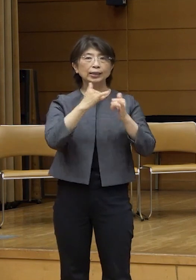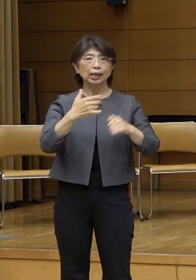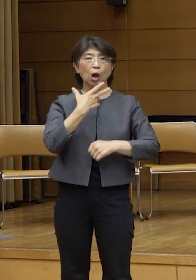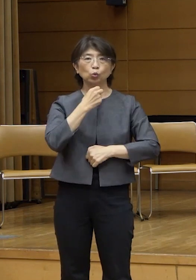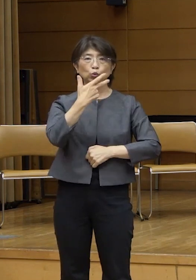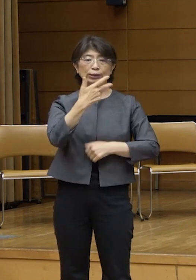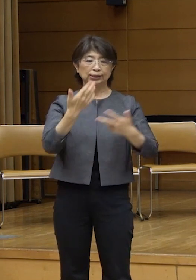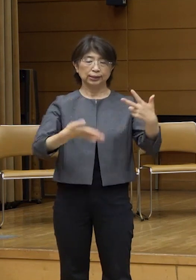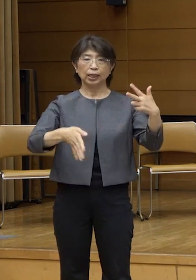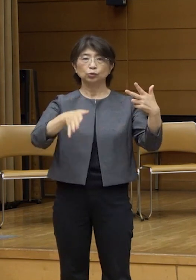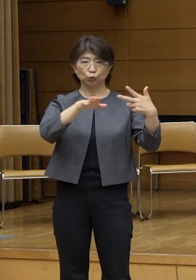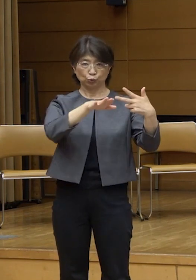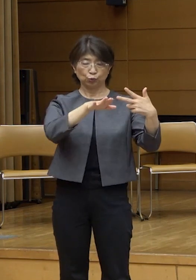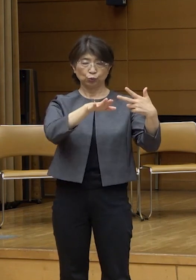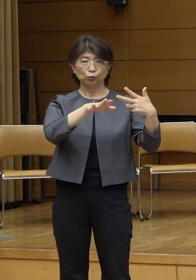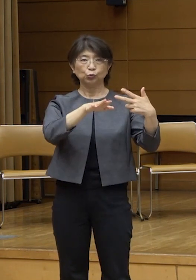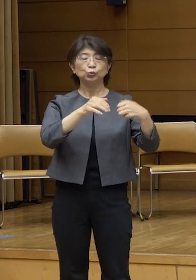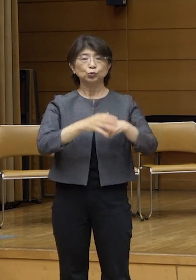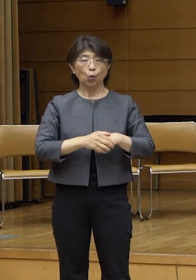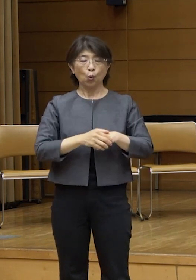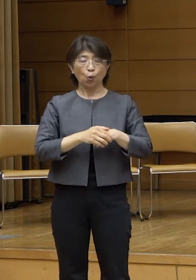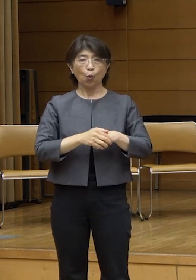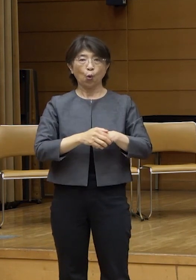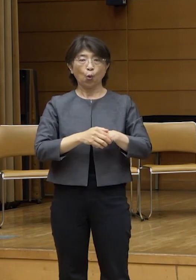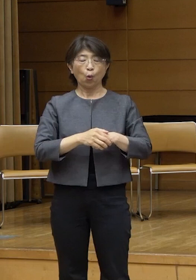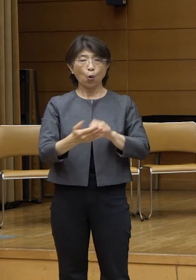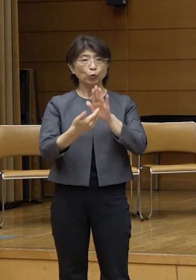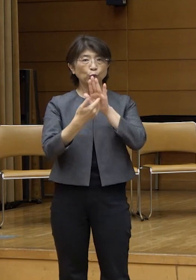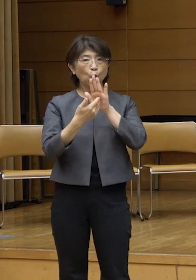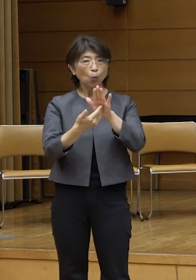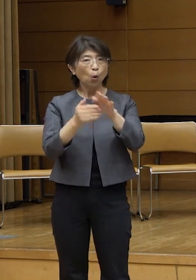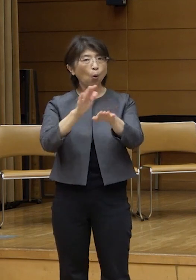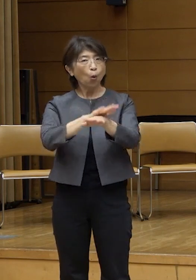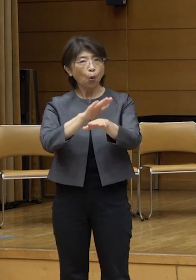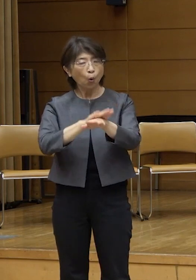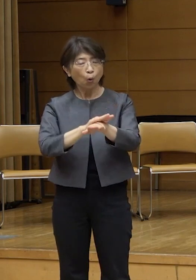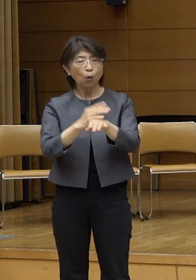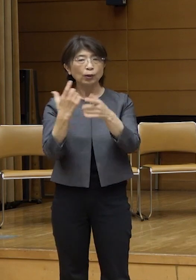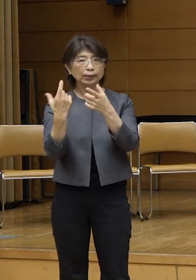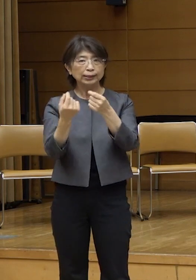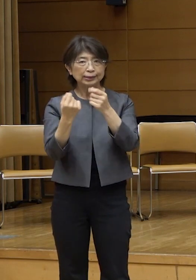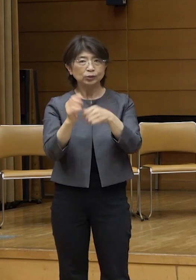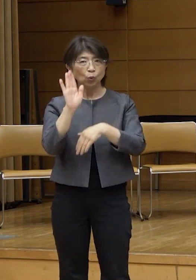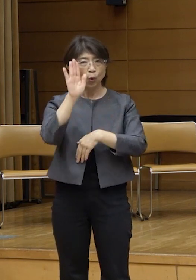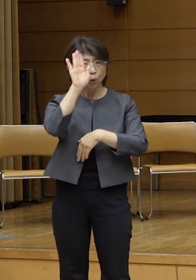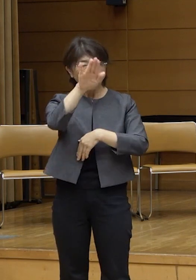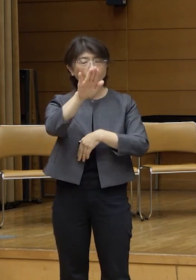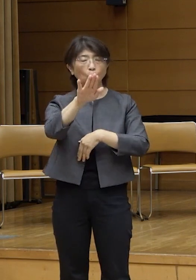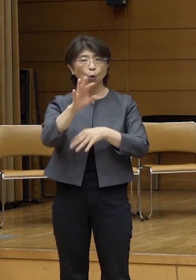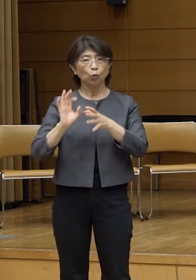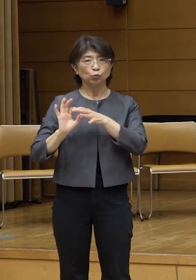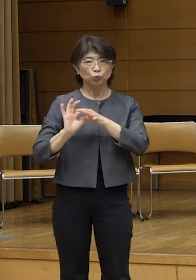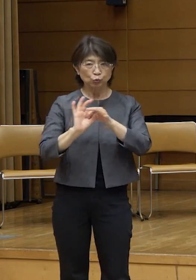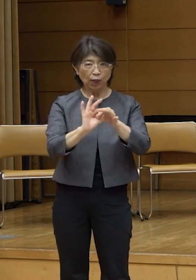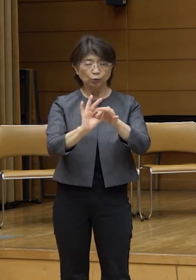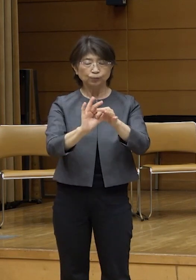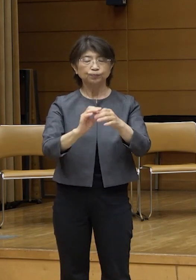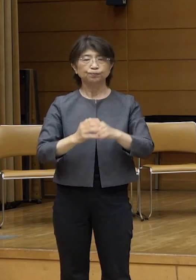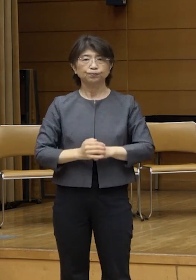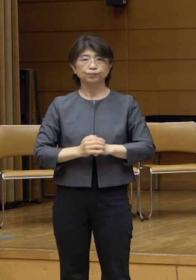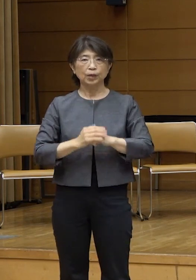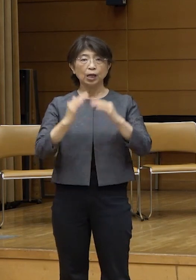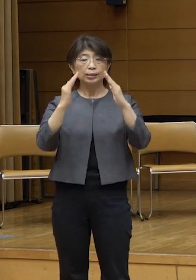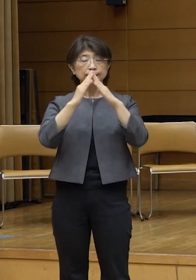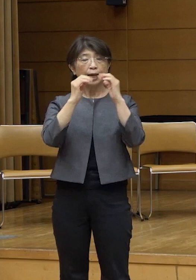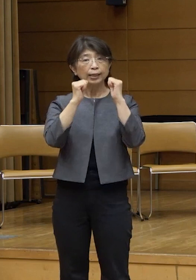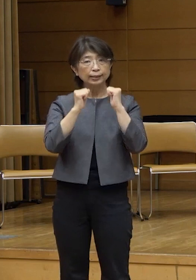については、標準予防策がをしっかりと今後徹底をしていくと同時に、在宅福祉施設